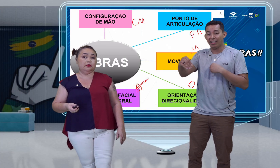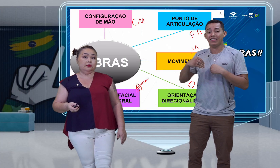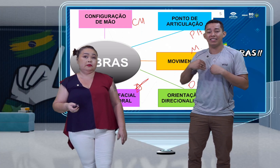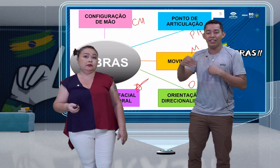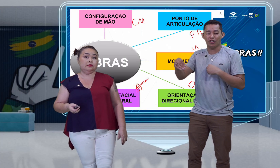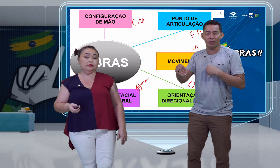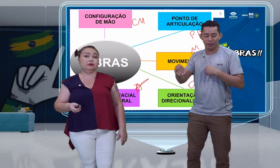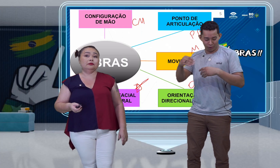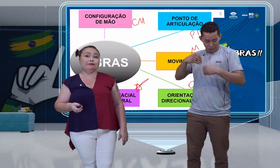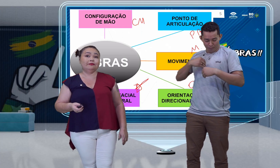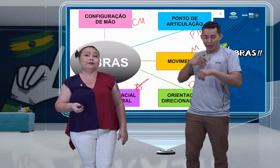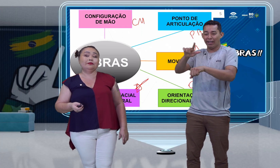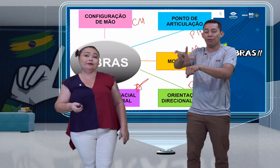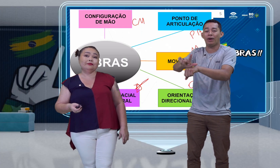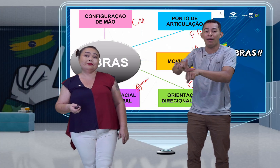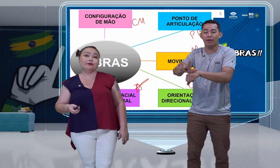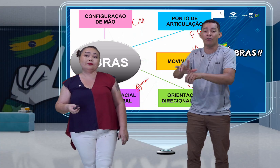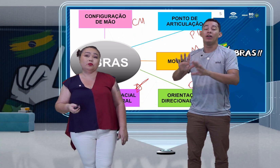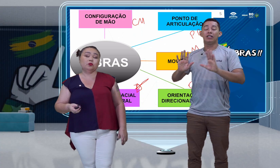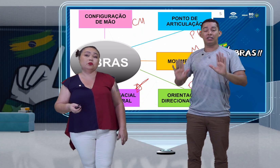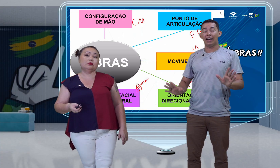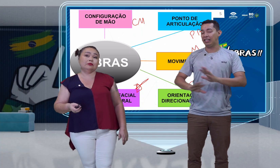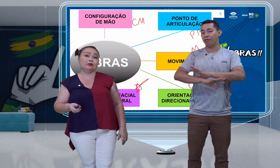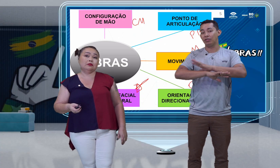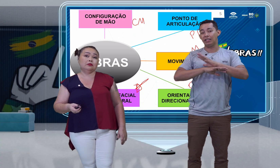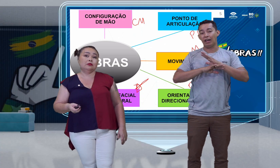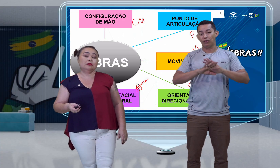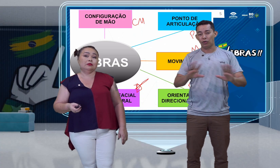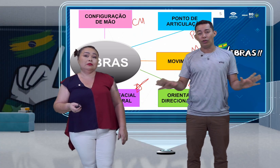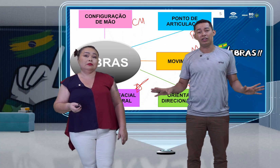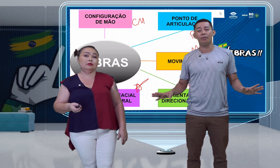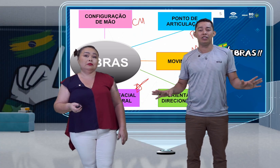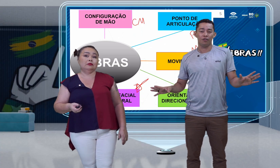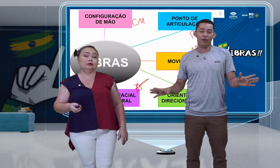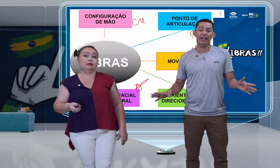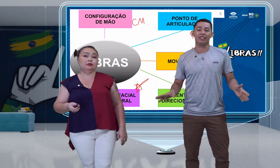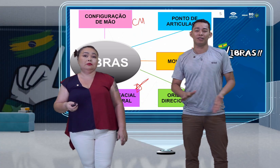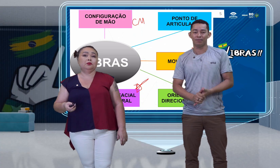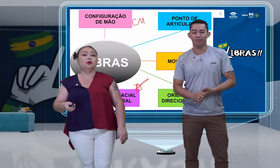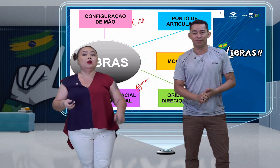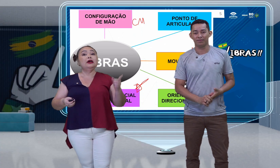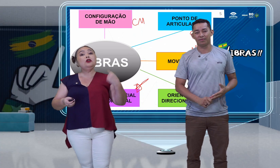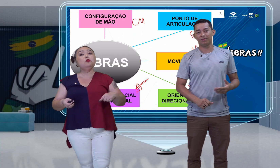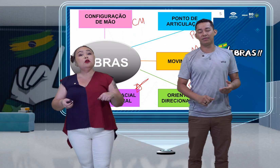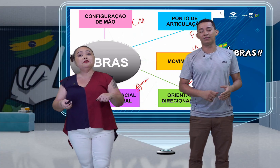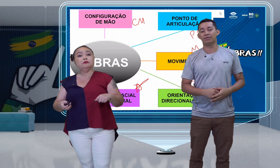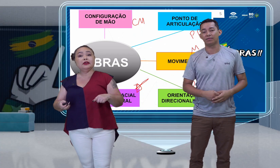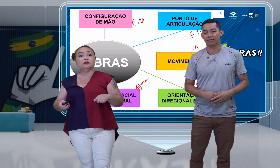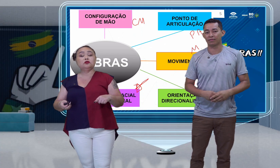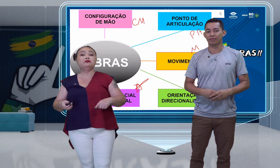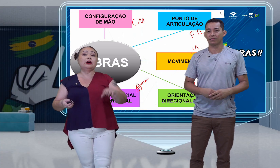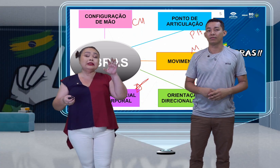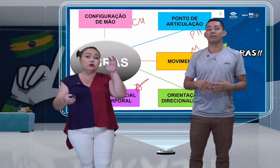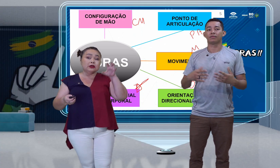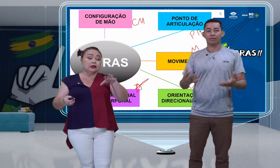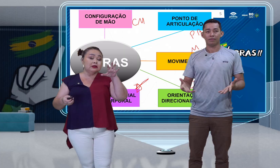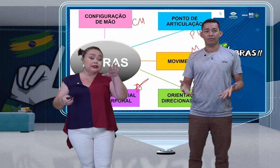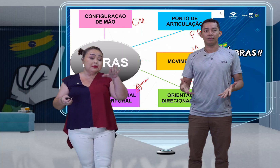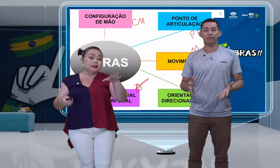30 centímetros do peito para a mão. Já teve um sinal totalmente diferente. E o movimento? Vou ainda tocando nesse mesmo